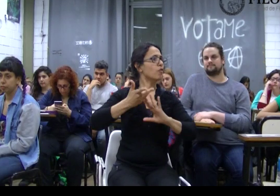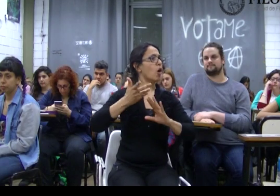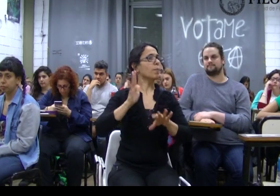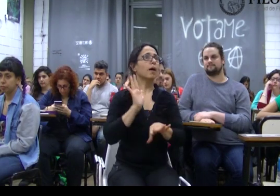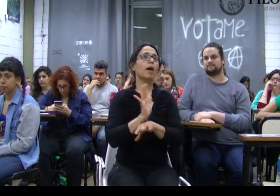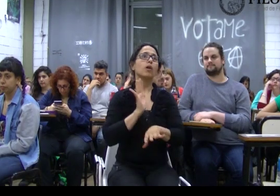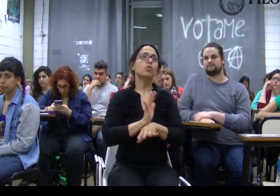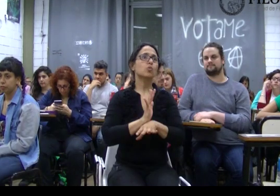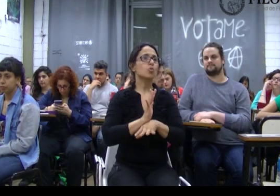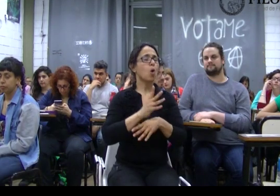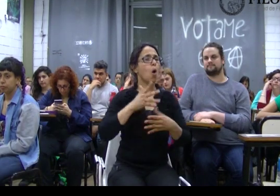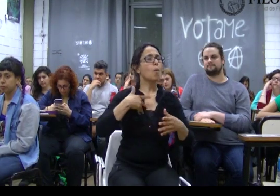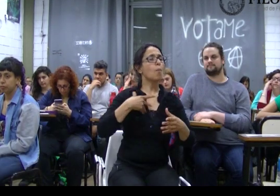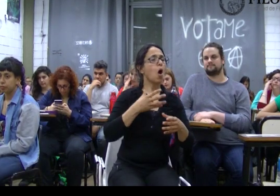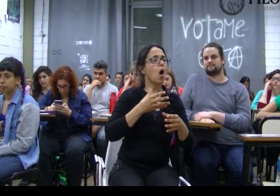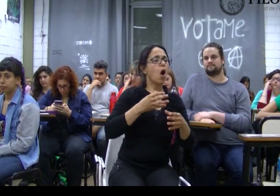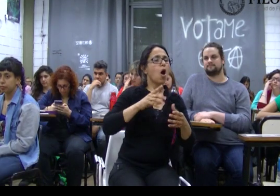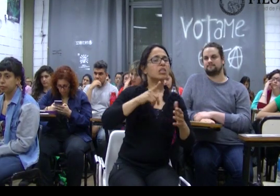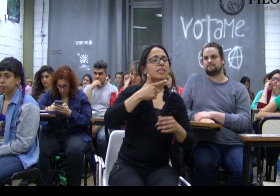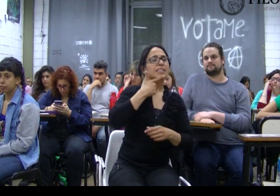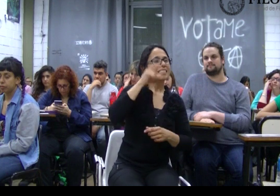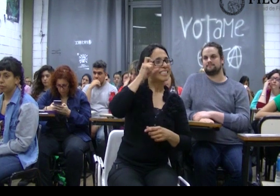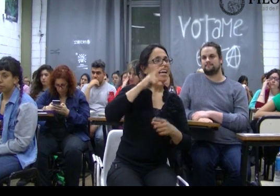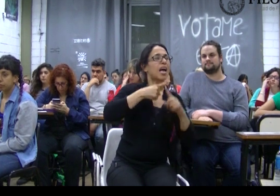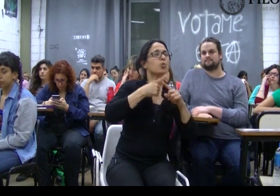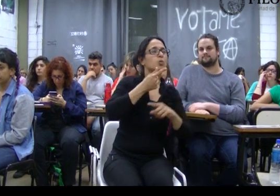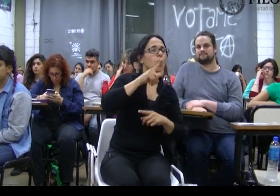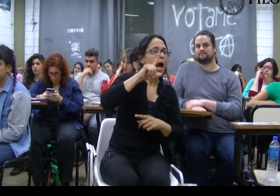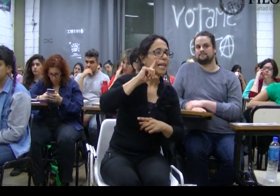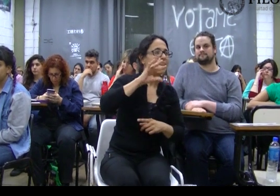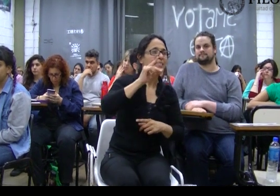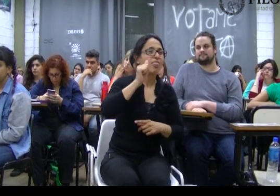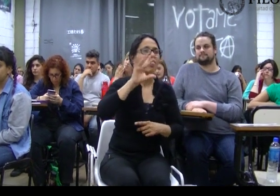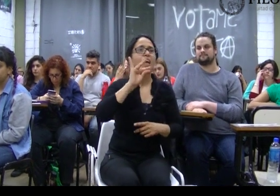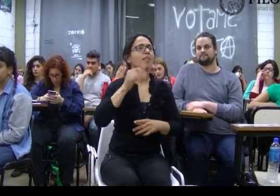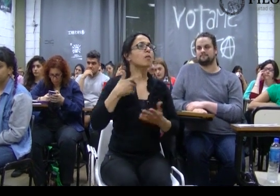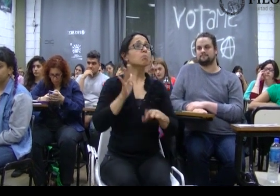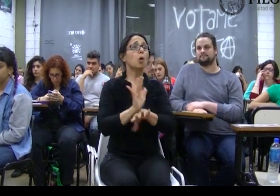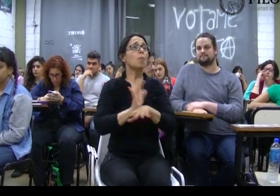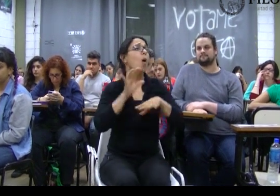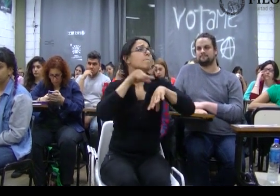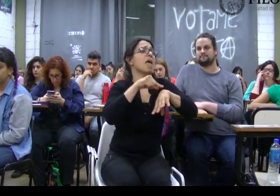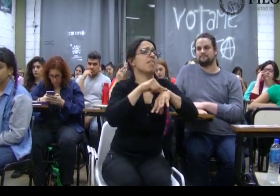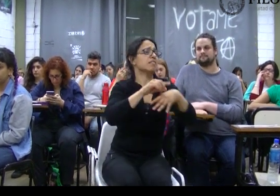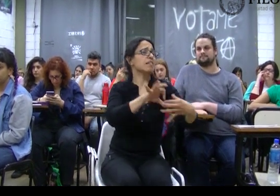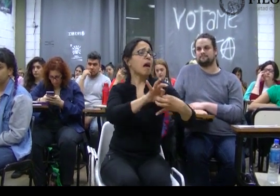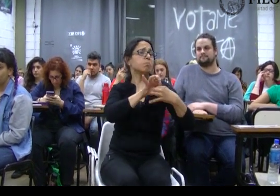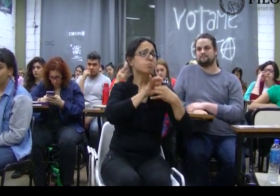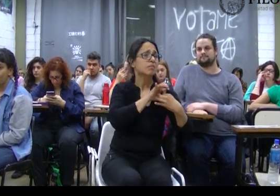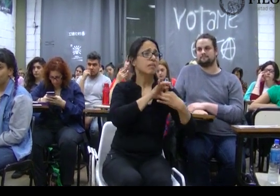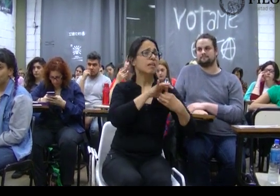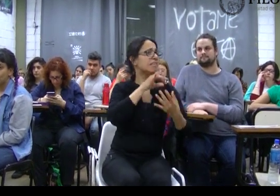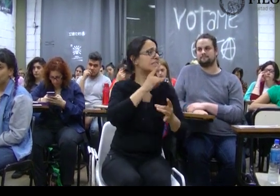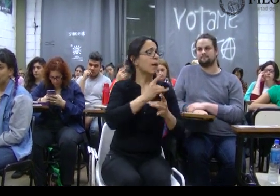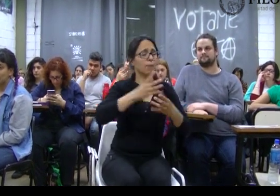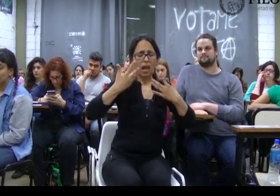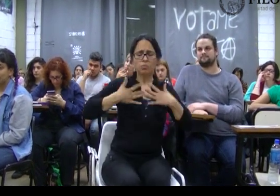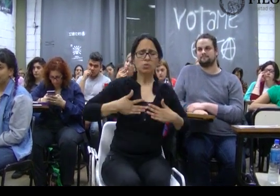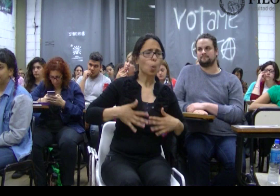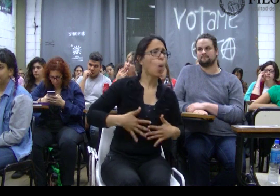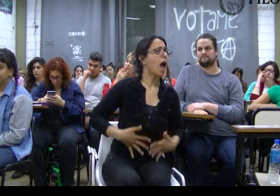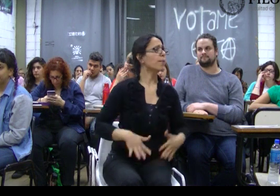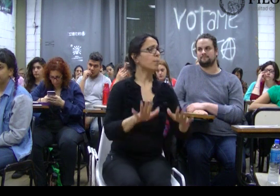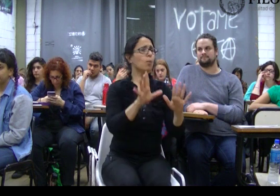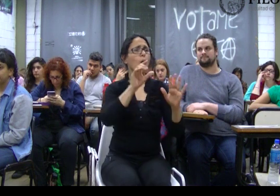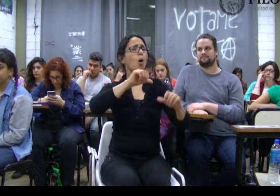o moralista de lo que es la sexualidad, y además entramos en tema de la